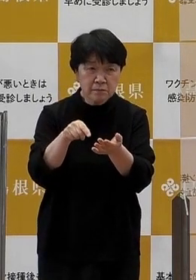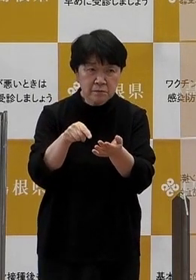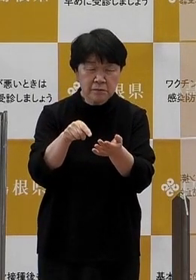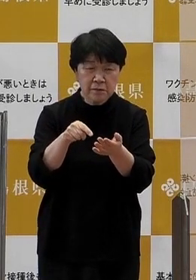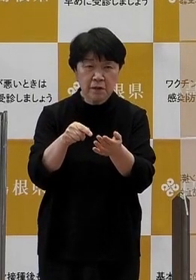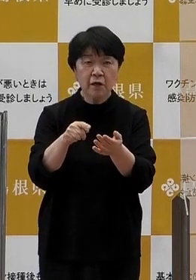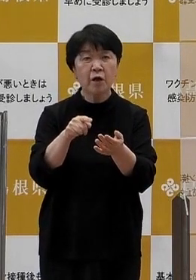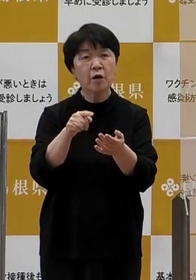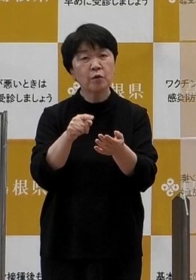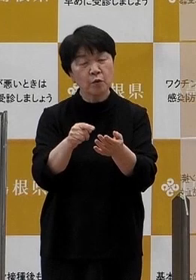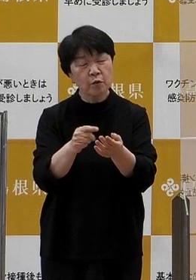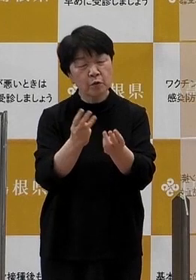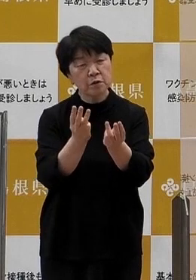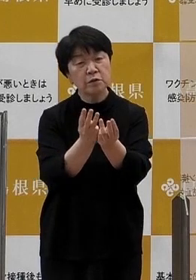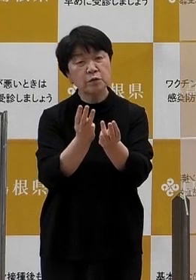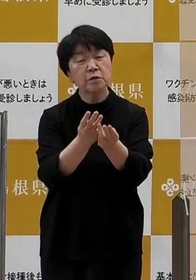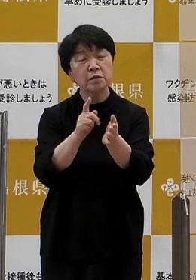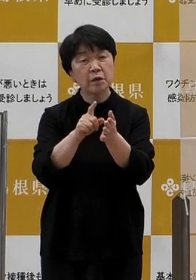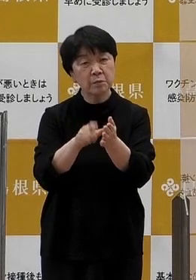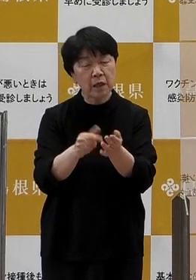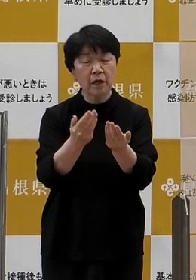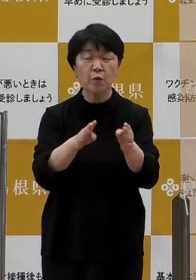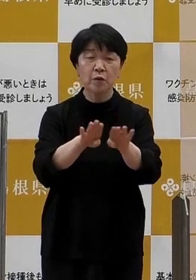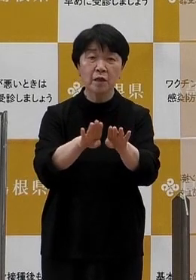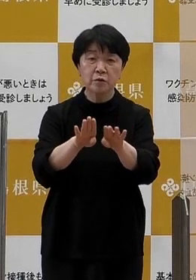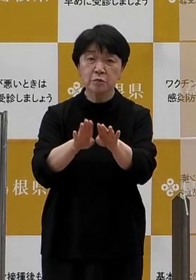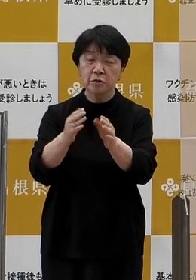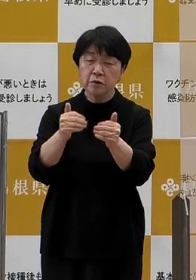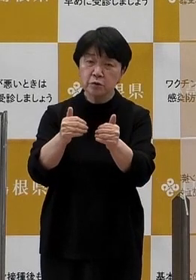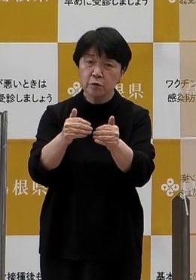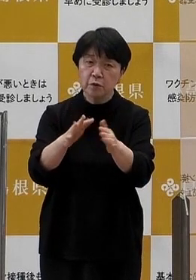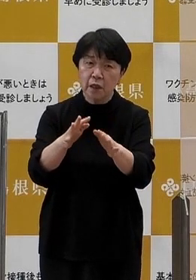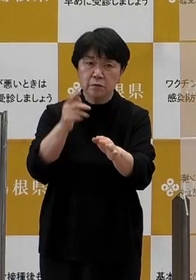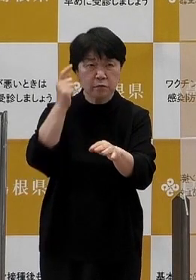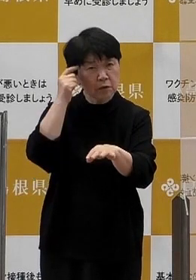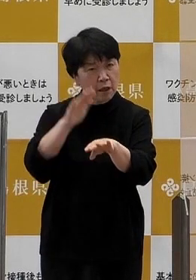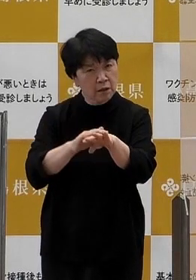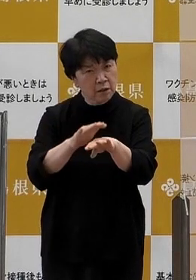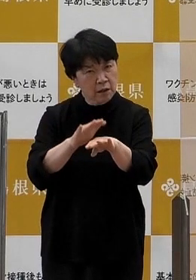この程度の数字でやる必要がないと思われている可能性もあるでしょう。